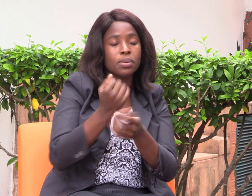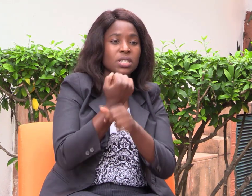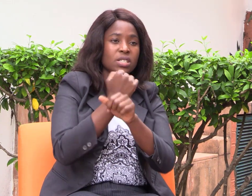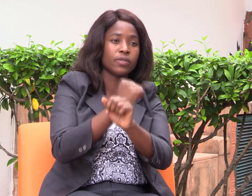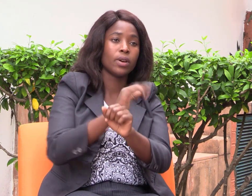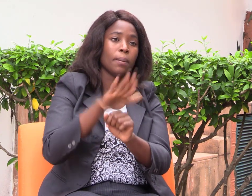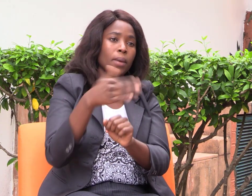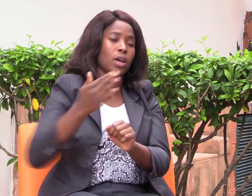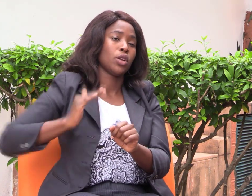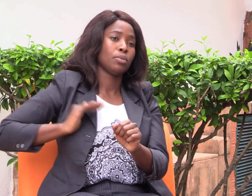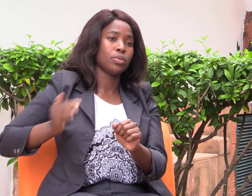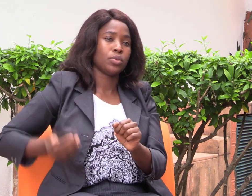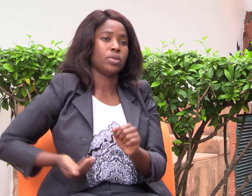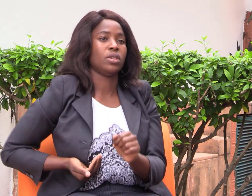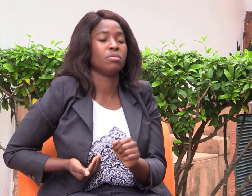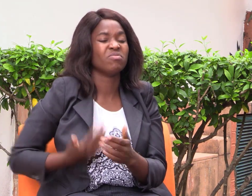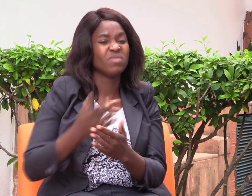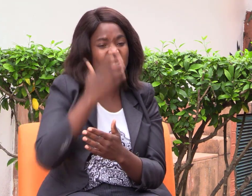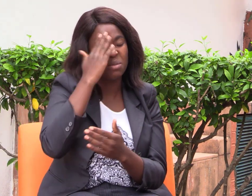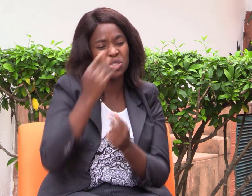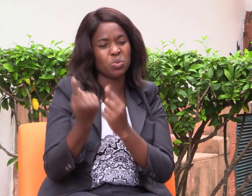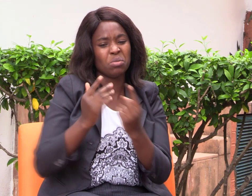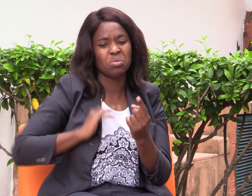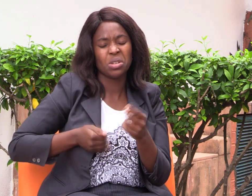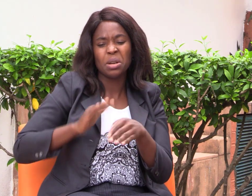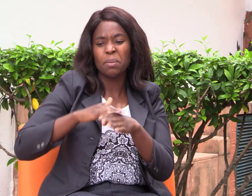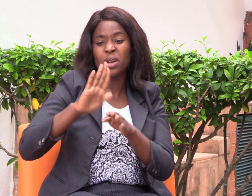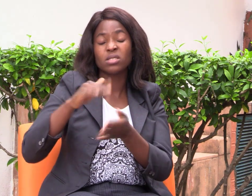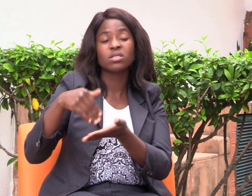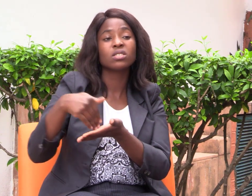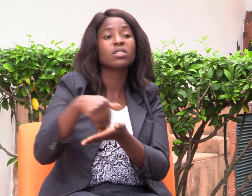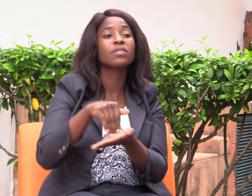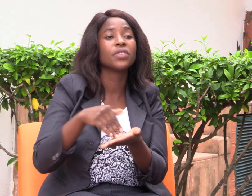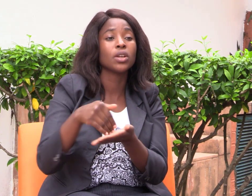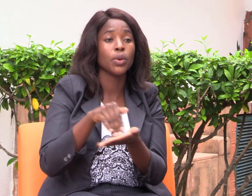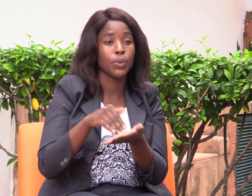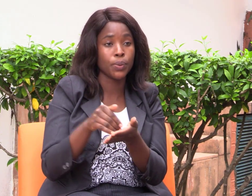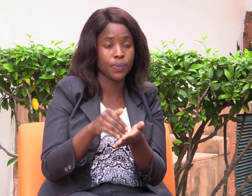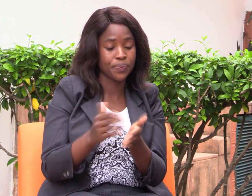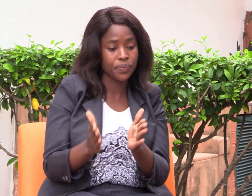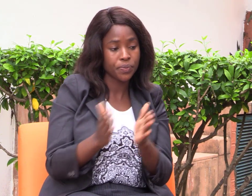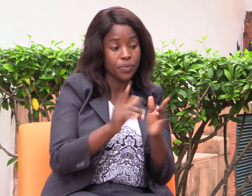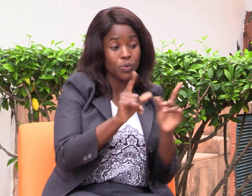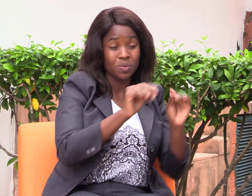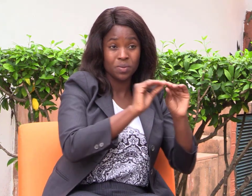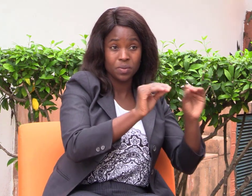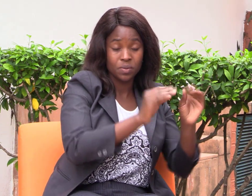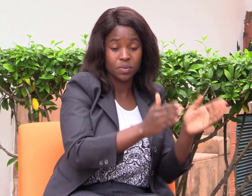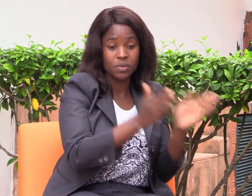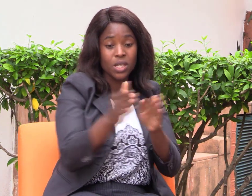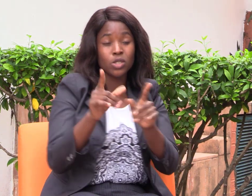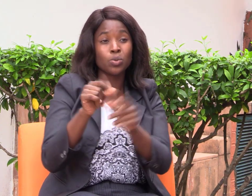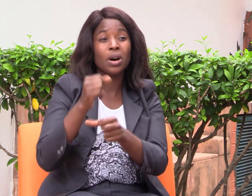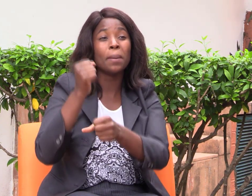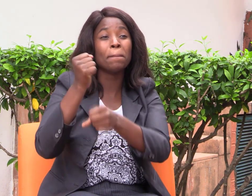explicação ainda na sala. Então, há muitas mulheres que desistem do ensino, isso demonstra algo que